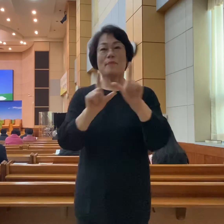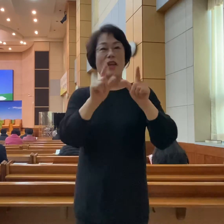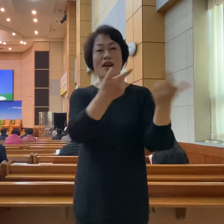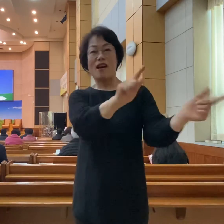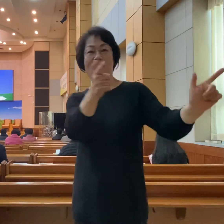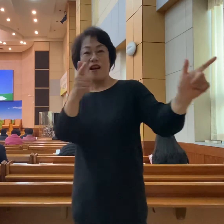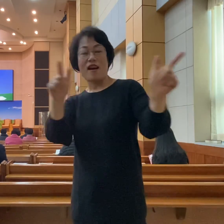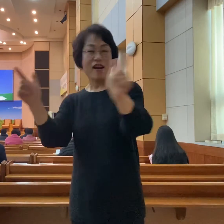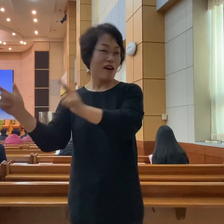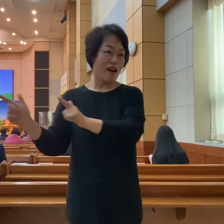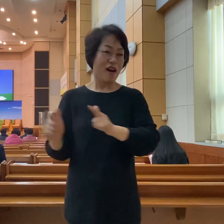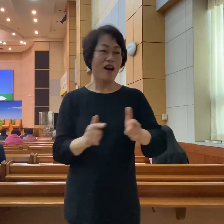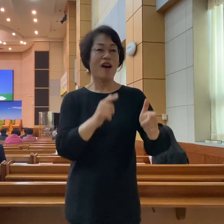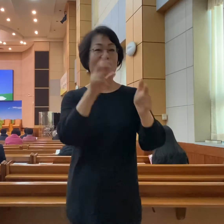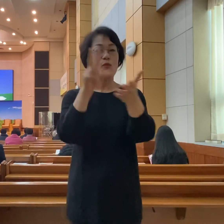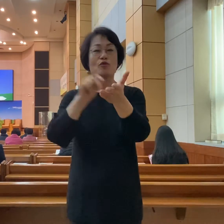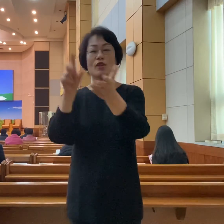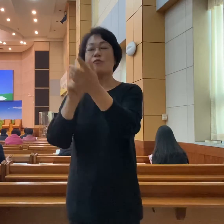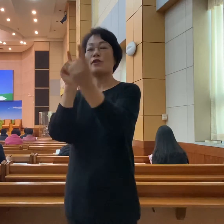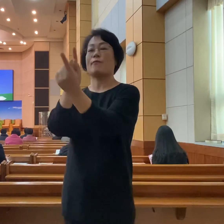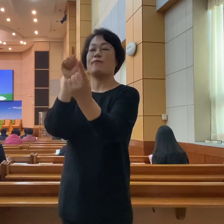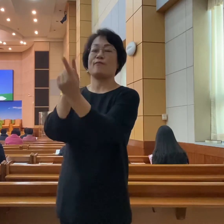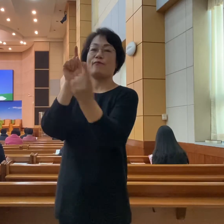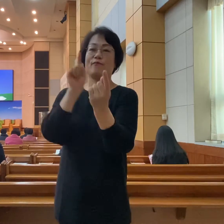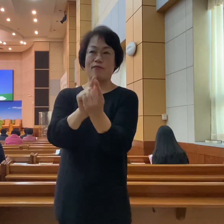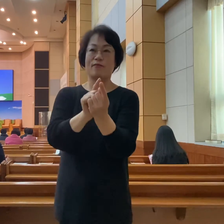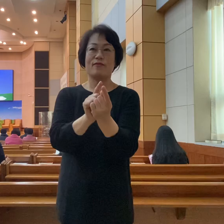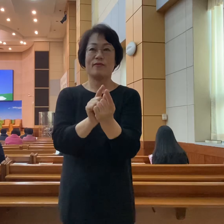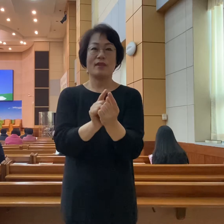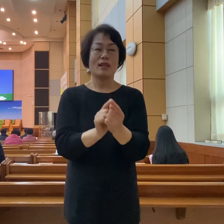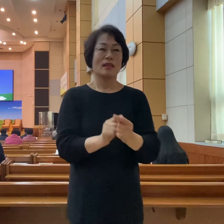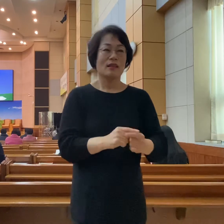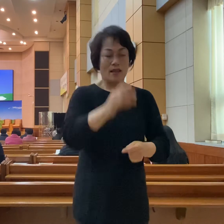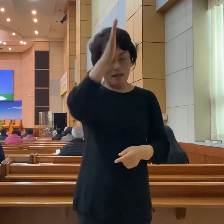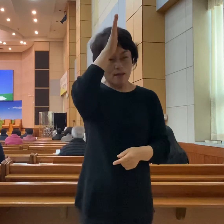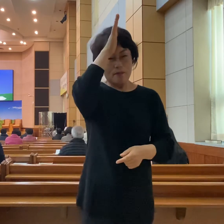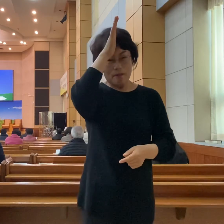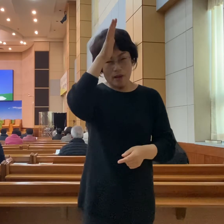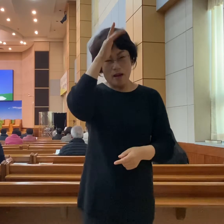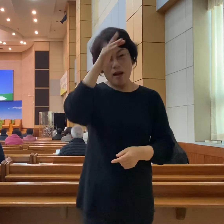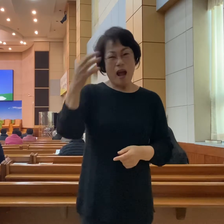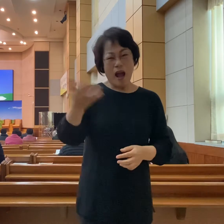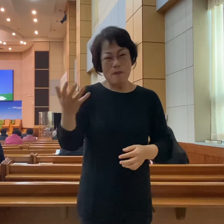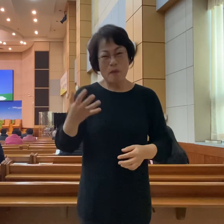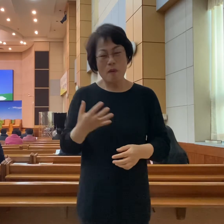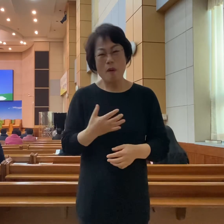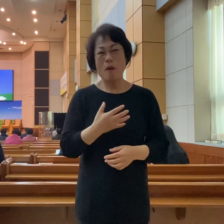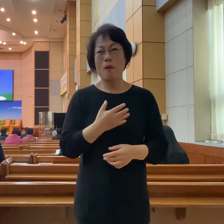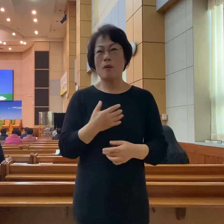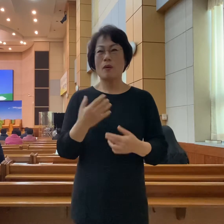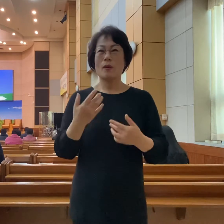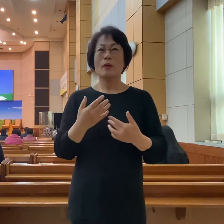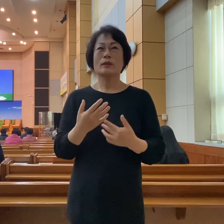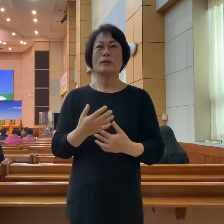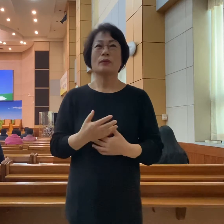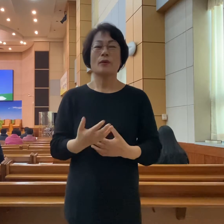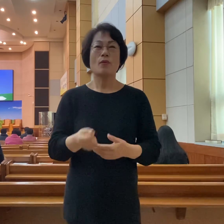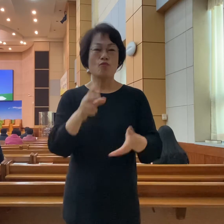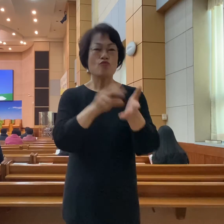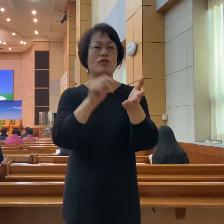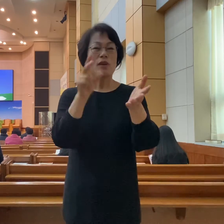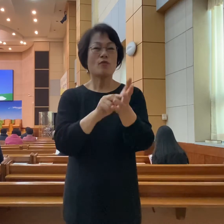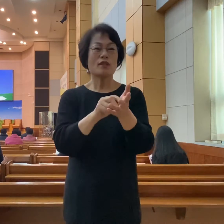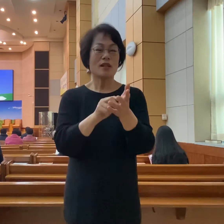이런 인생이기 때문에 다 만나게 되는데, 질병도 만나게 되고 또 인생이 안고 있는 그런